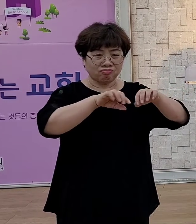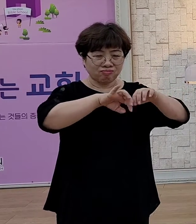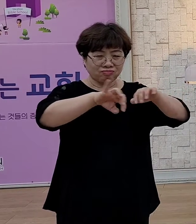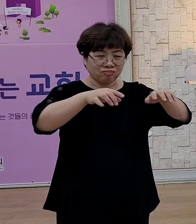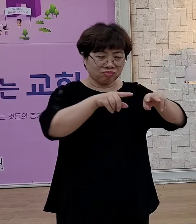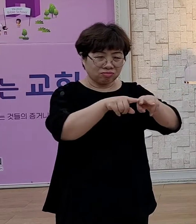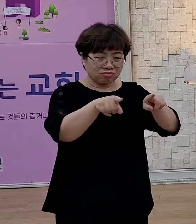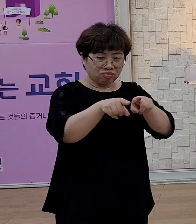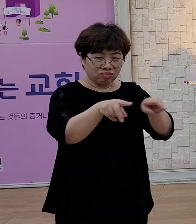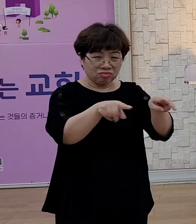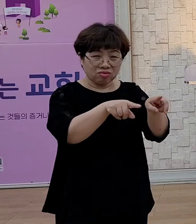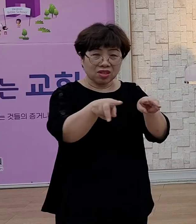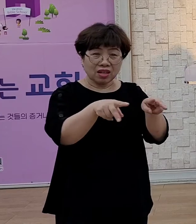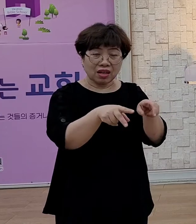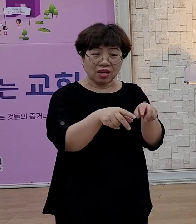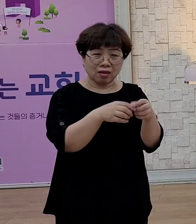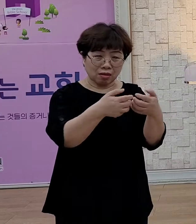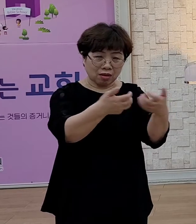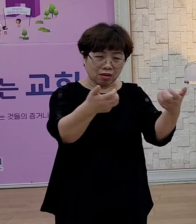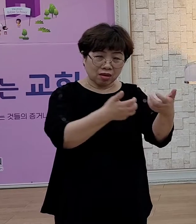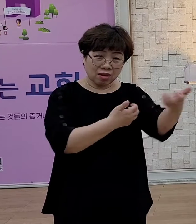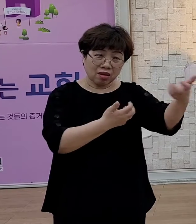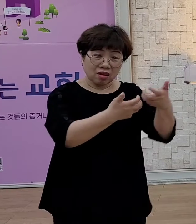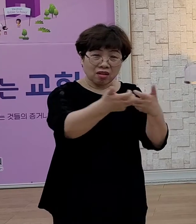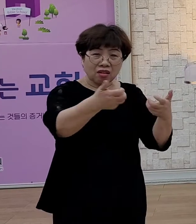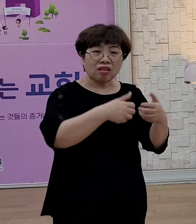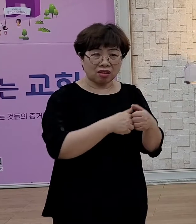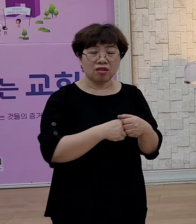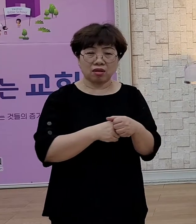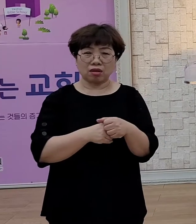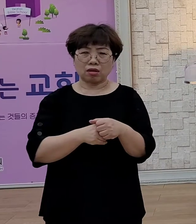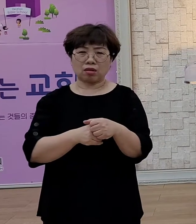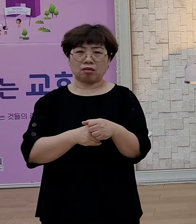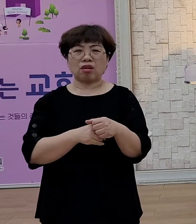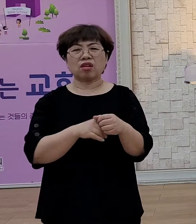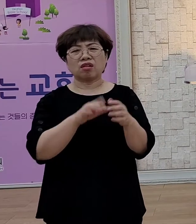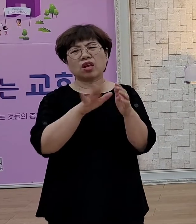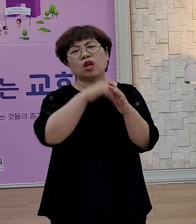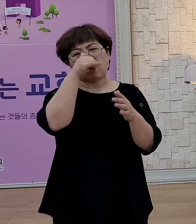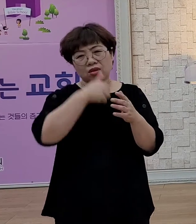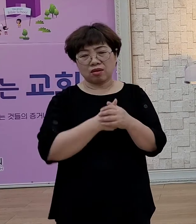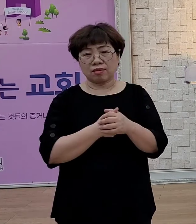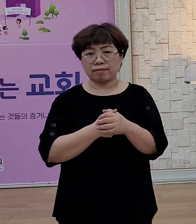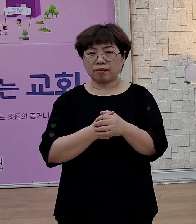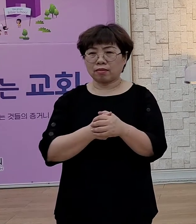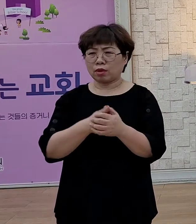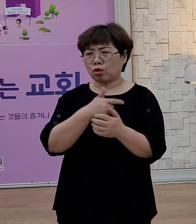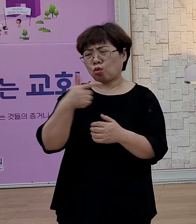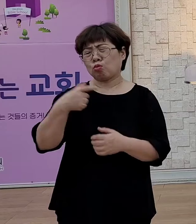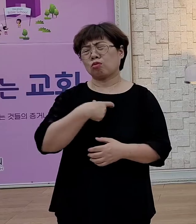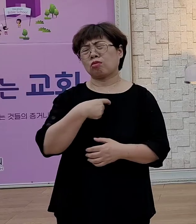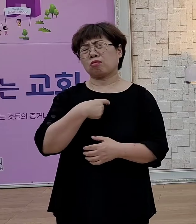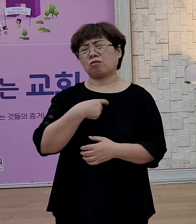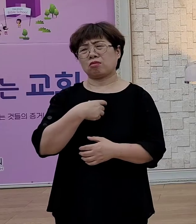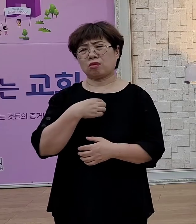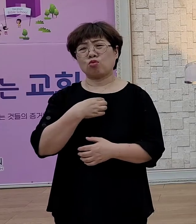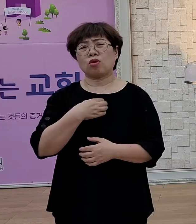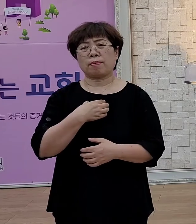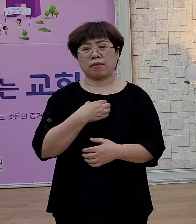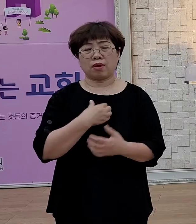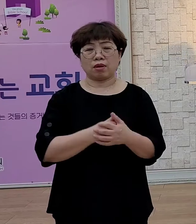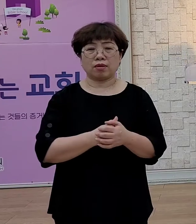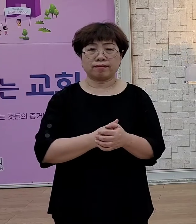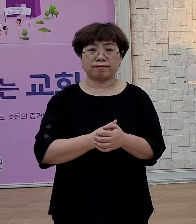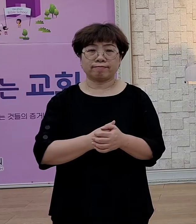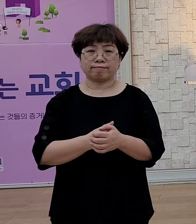논에 벼 심어놨는데 그 벼가 그 땅이 갈라진 거 안 보셨어요? 그런 날이 해가 있습니다. 얼마나 위험한지 몰라요. 진짜